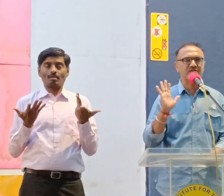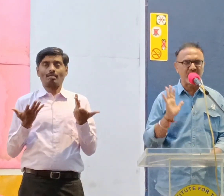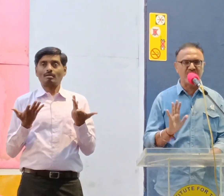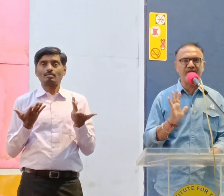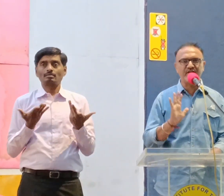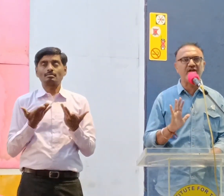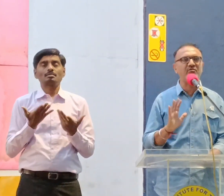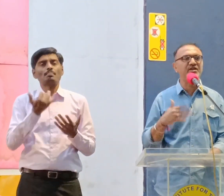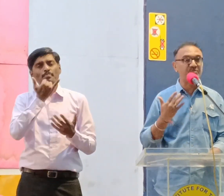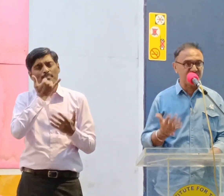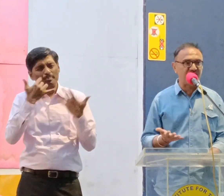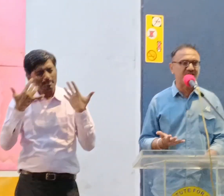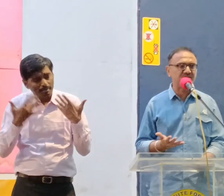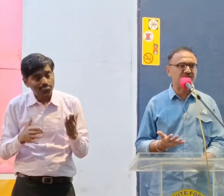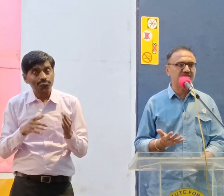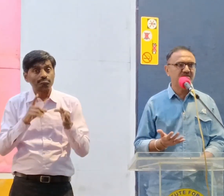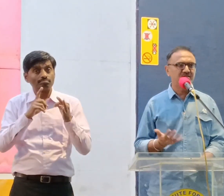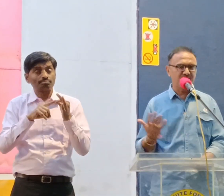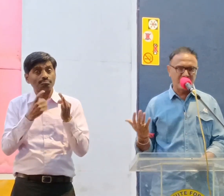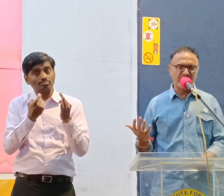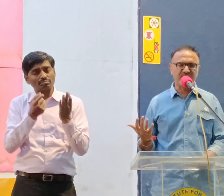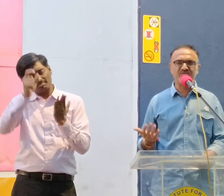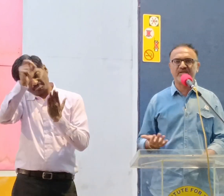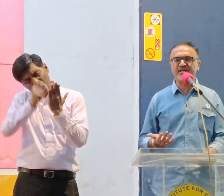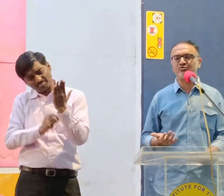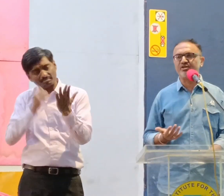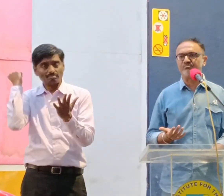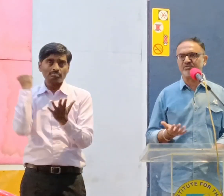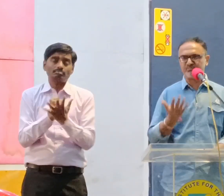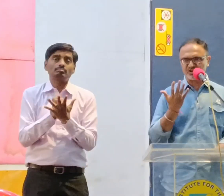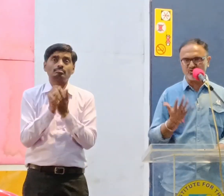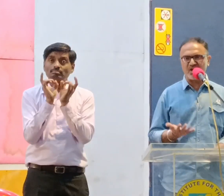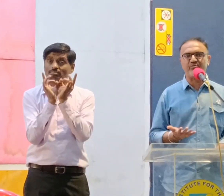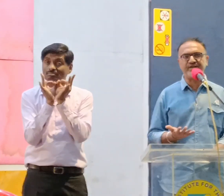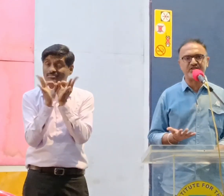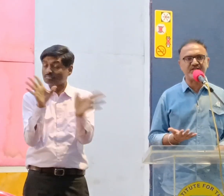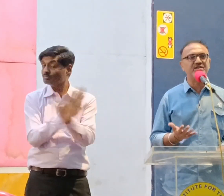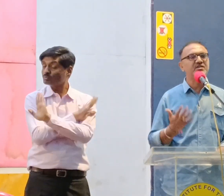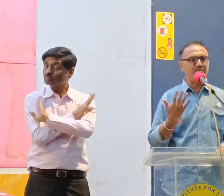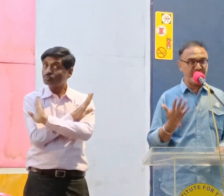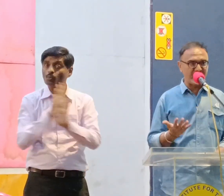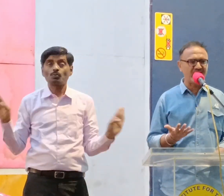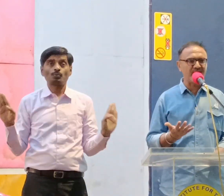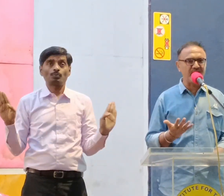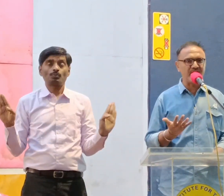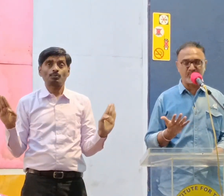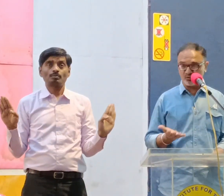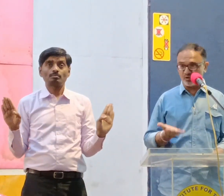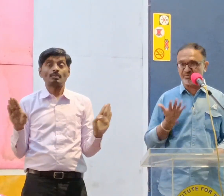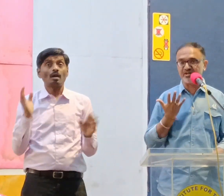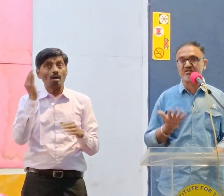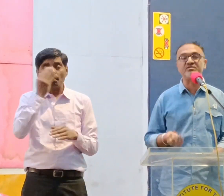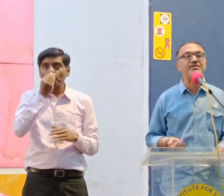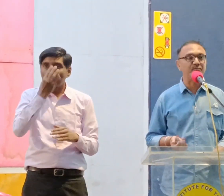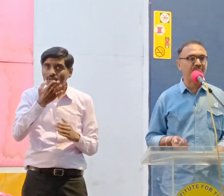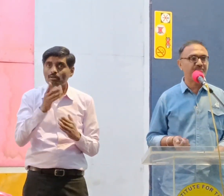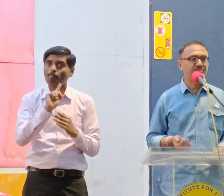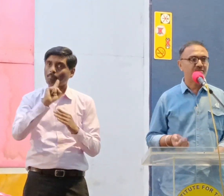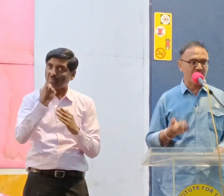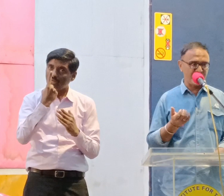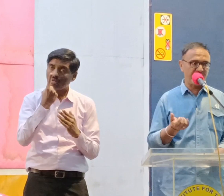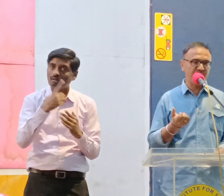લખવાનું છે, આવડે ન આવડે પછી વાત છે. લાલજીભાઈએ કીધું એમ, જે પ્રશ્નો આવડે છે એ પહેલાં લખી લઈએ, આપણો કોન્ફિડન્સ